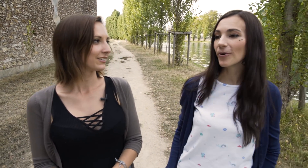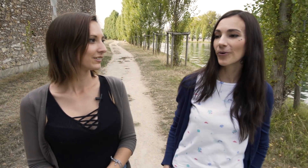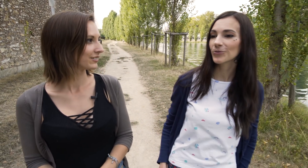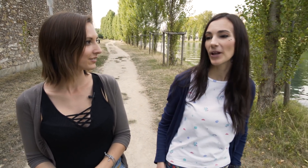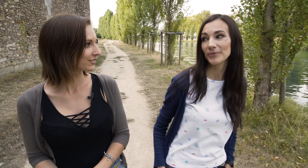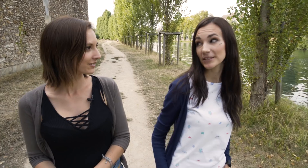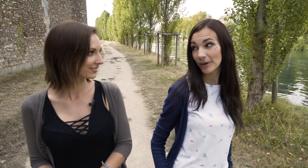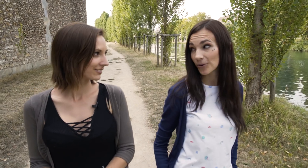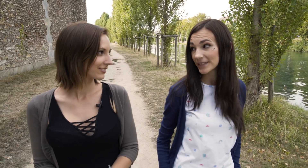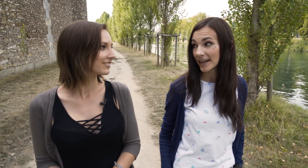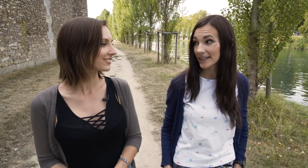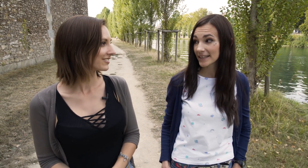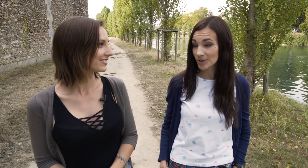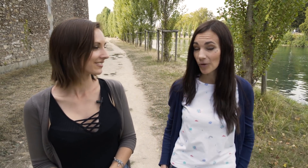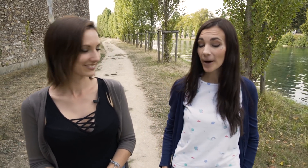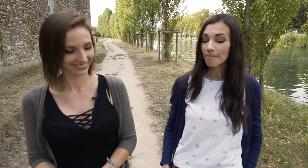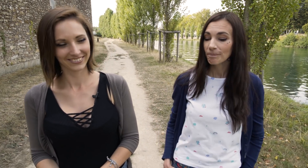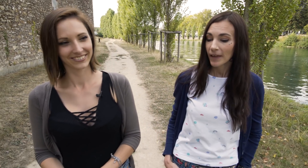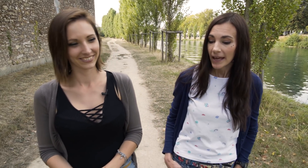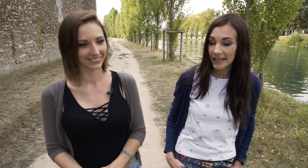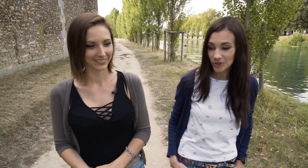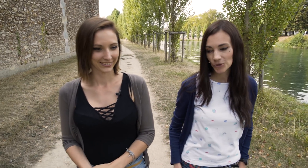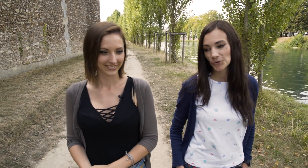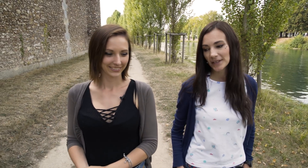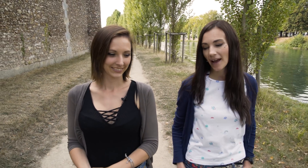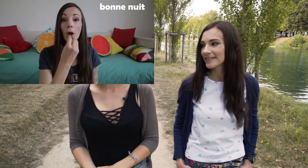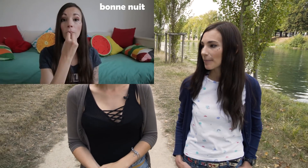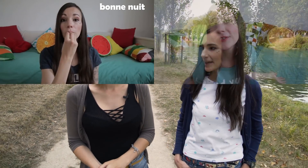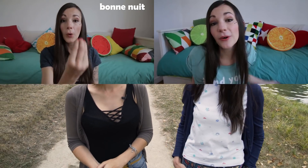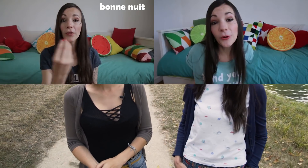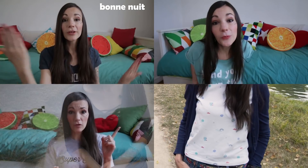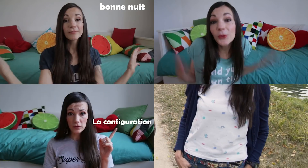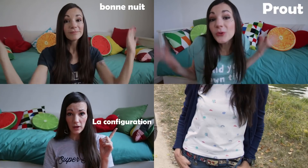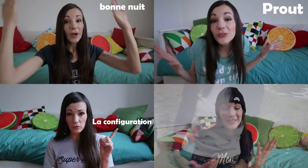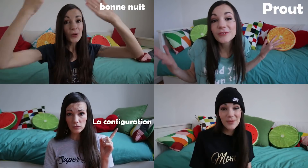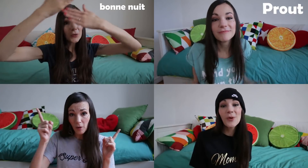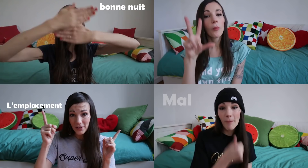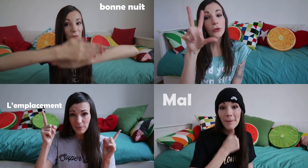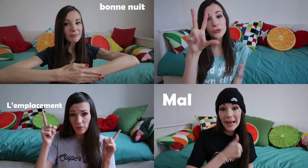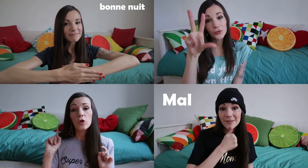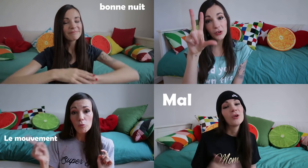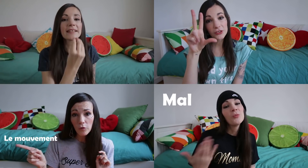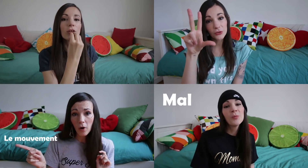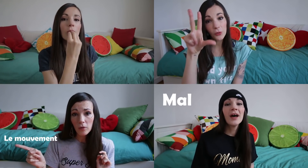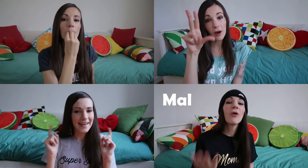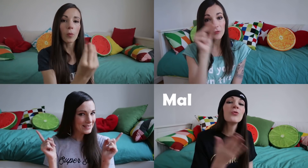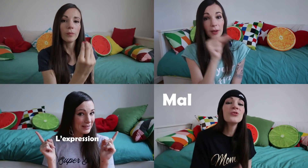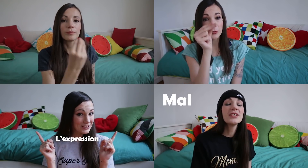maman de la petite Bao qui a 15 mois et je suis interprète en langue des signes française et j'enseigne la langue des